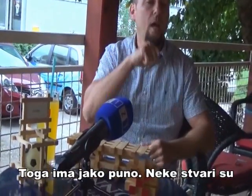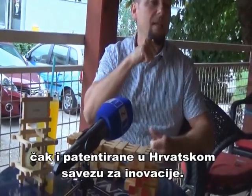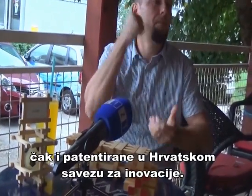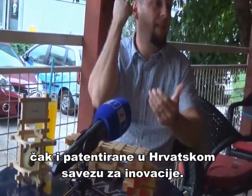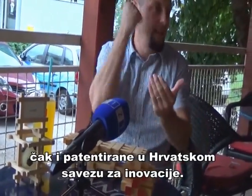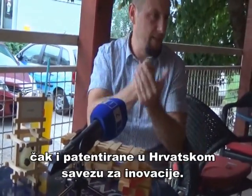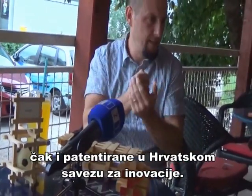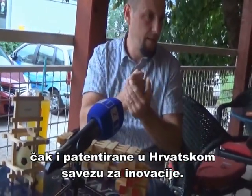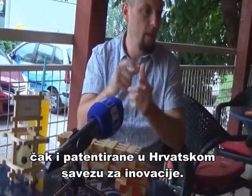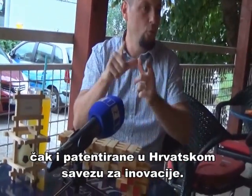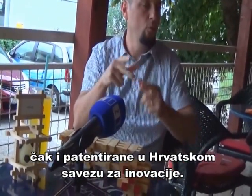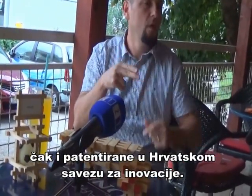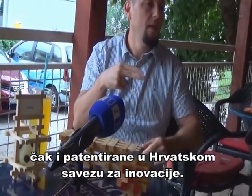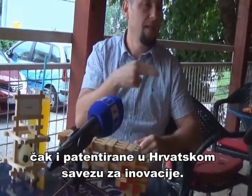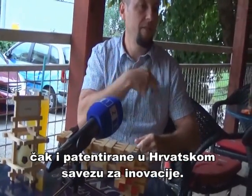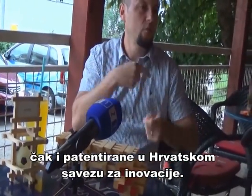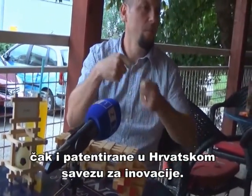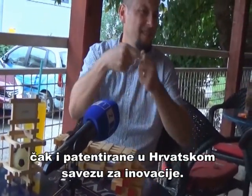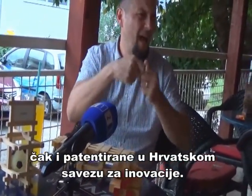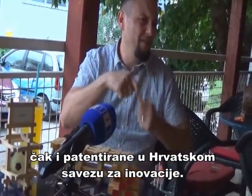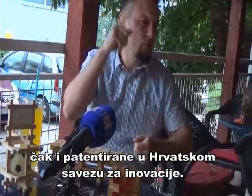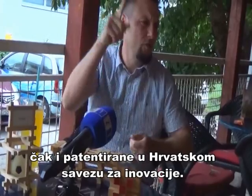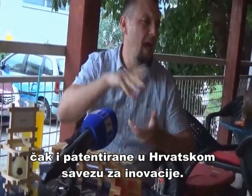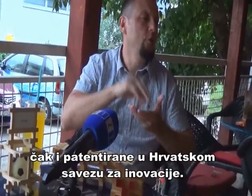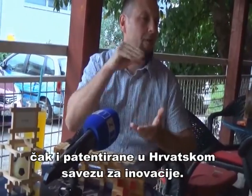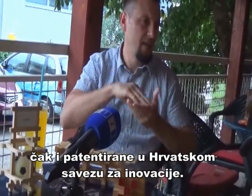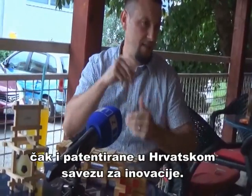i patentirane u Hrvatskom savezu za inovacije.